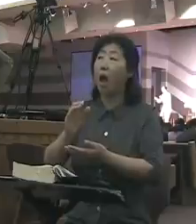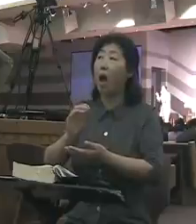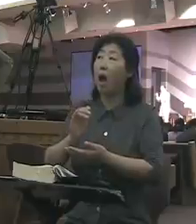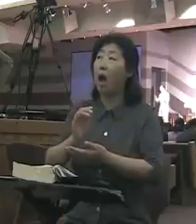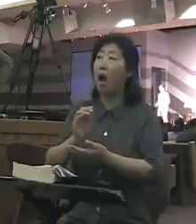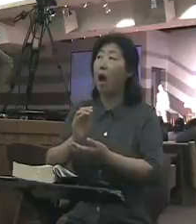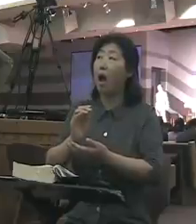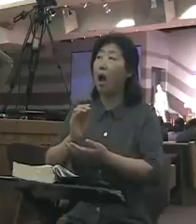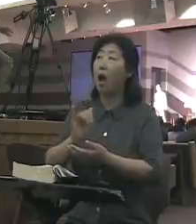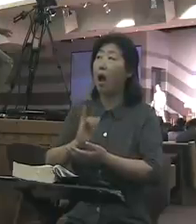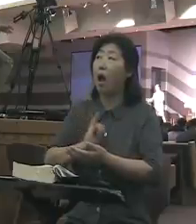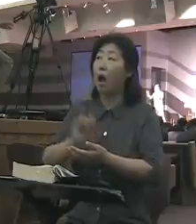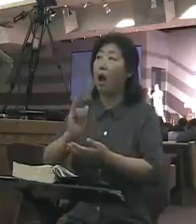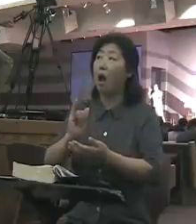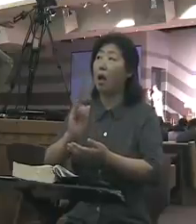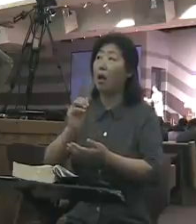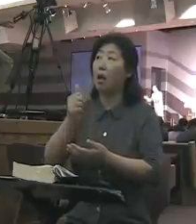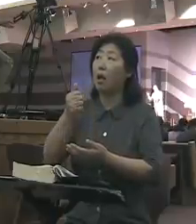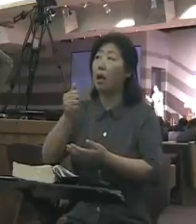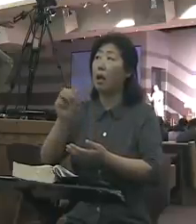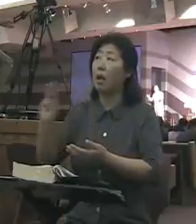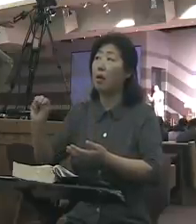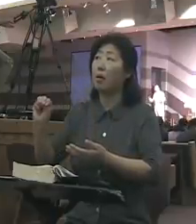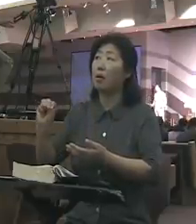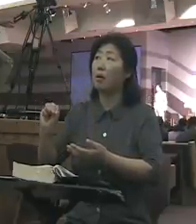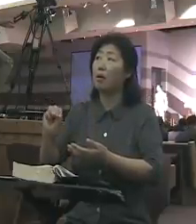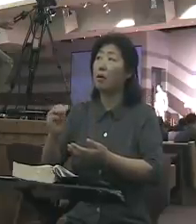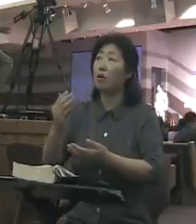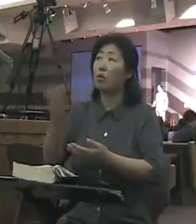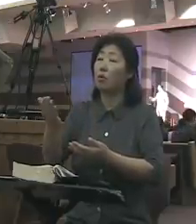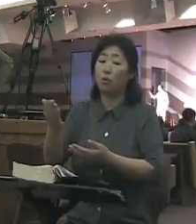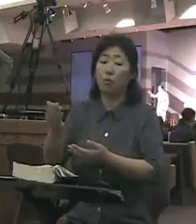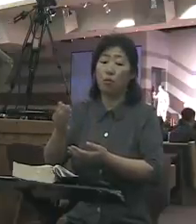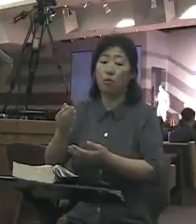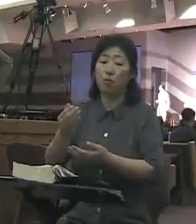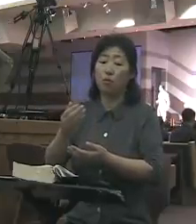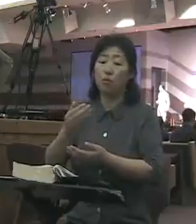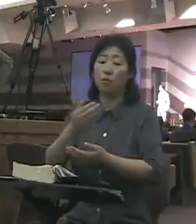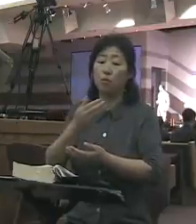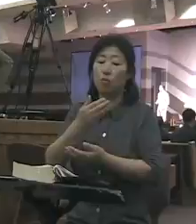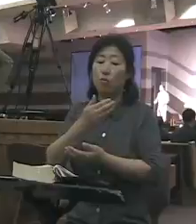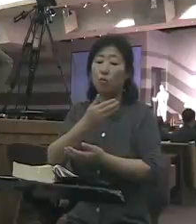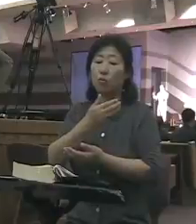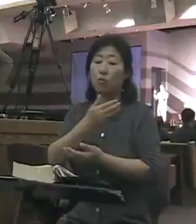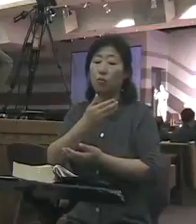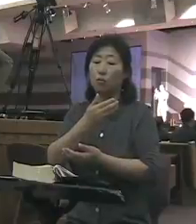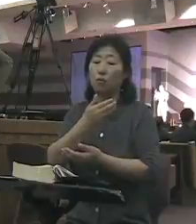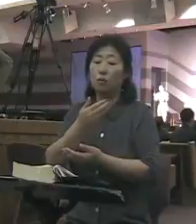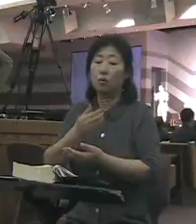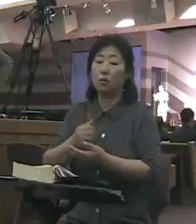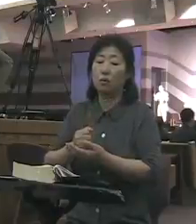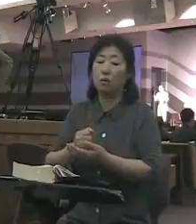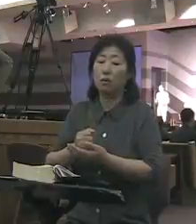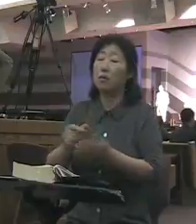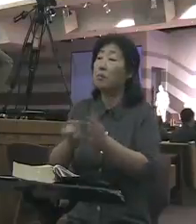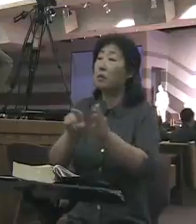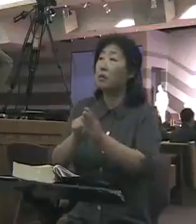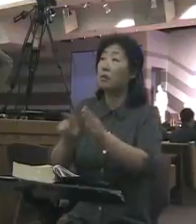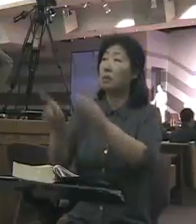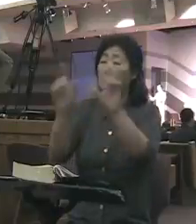great reward. I am your great reward. 아브라함을 향해 너가 정말 믿음으로 지금 사는 것을 보니